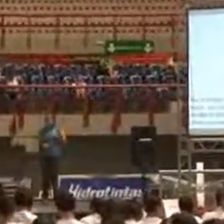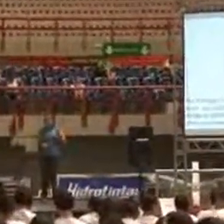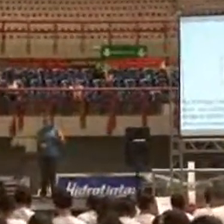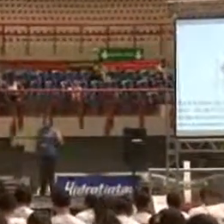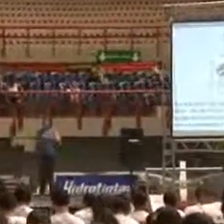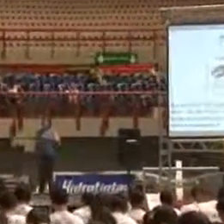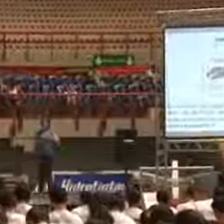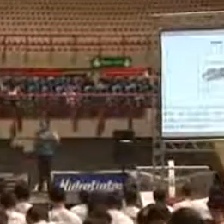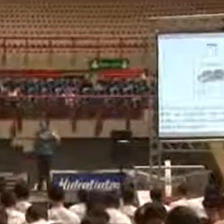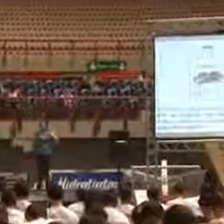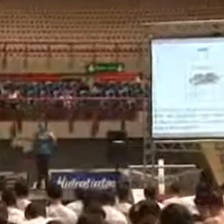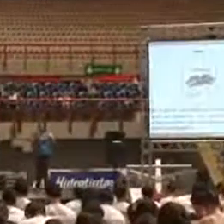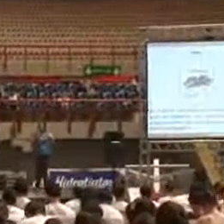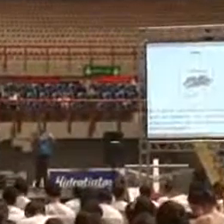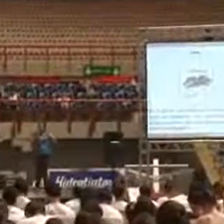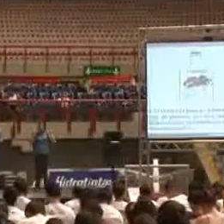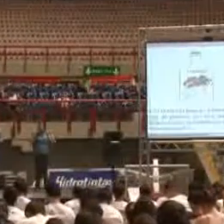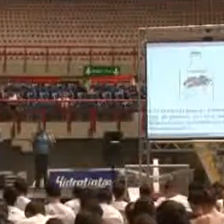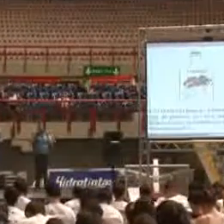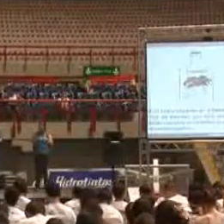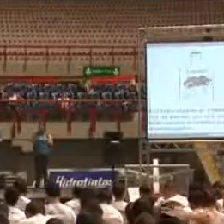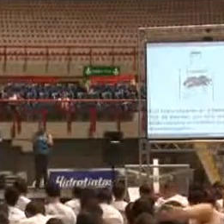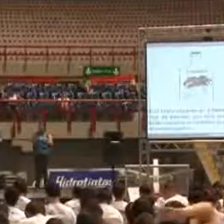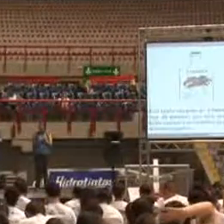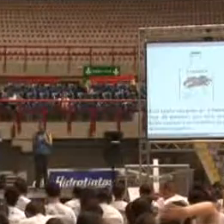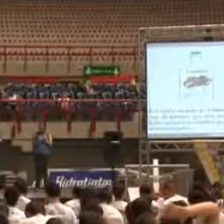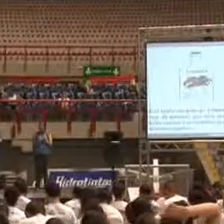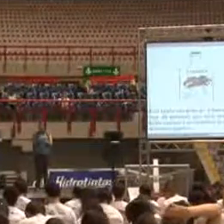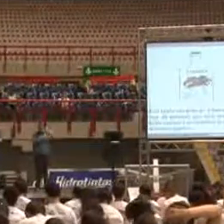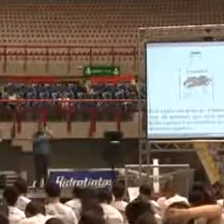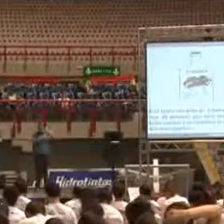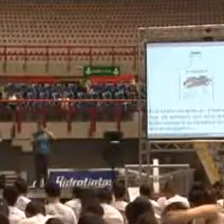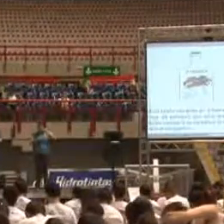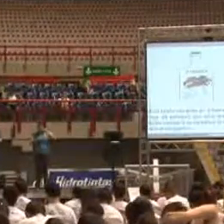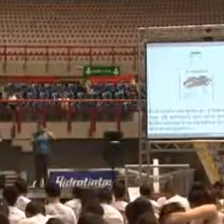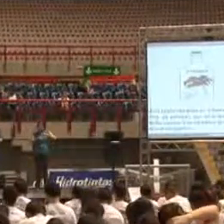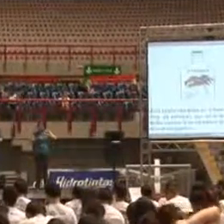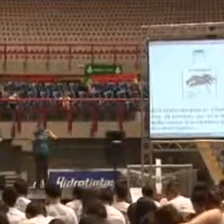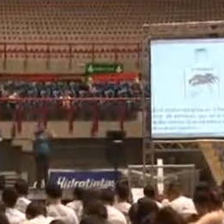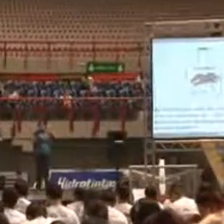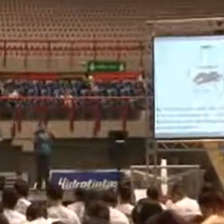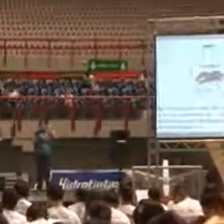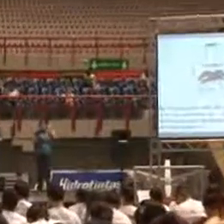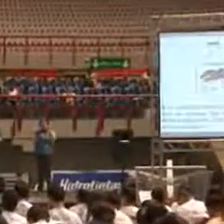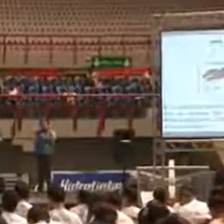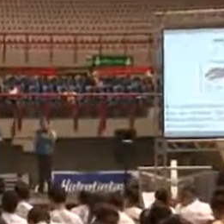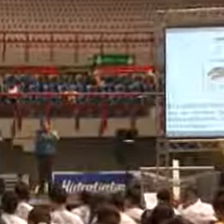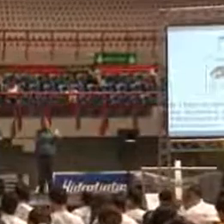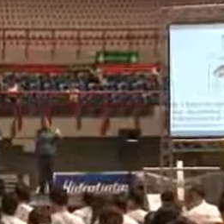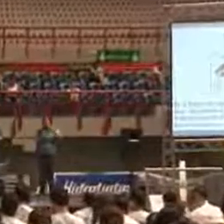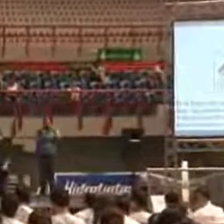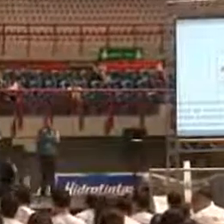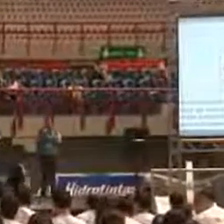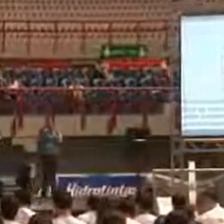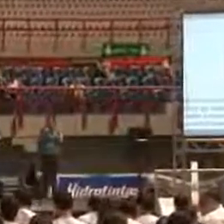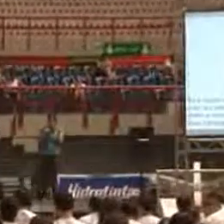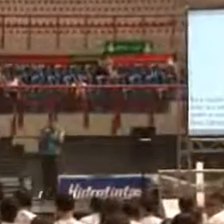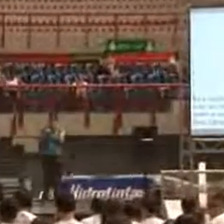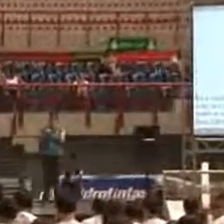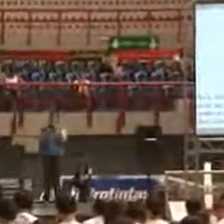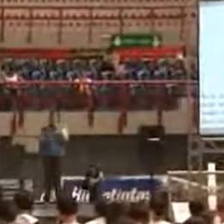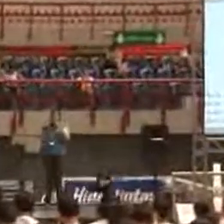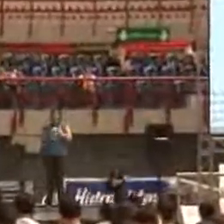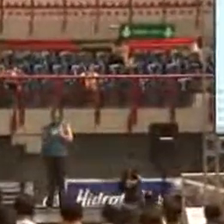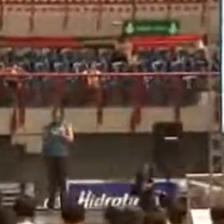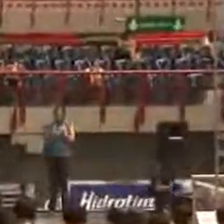artesanato constituídas por garrafas preenchidas com cores diferentes, com diferentes cores, né? Formando desenhos. Um artesão